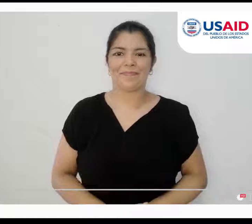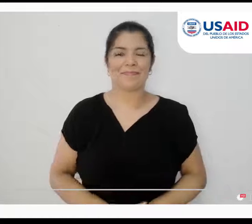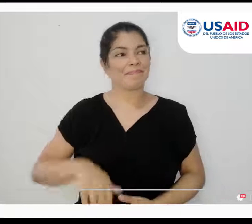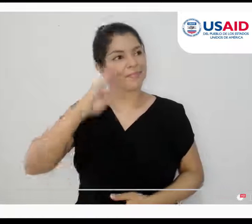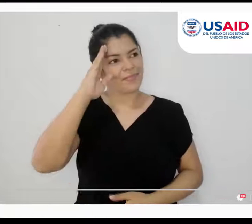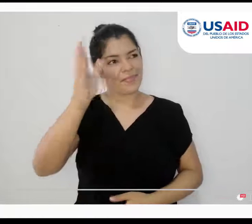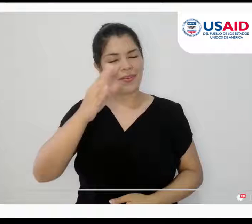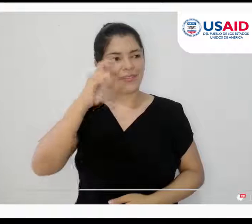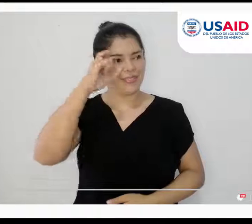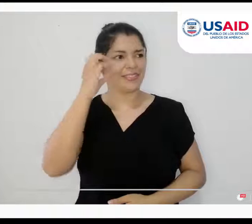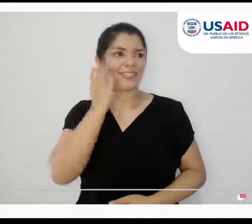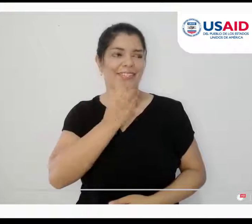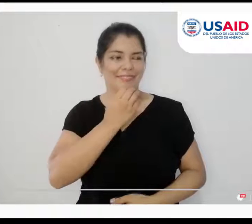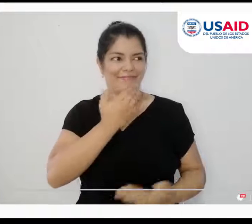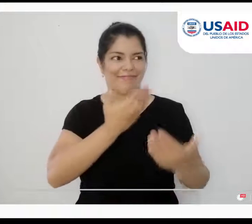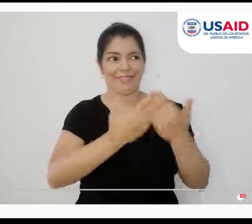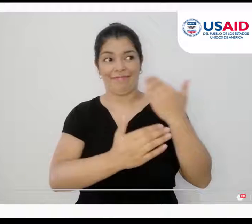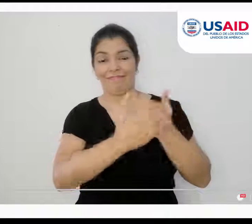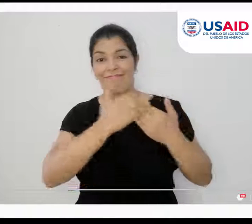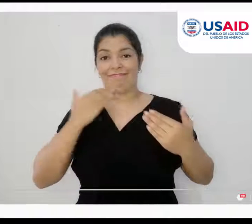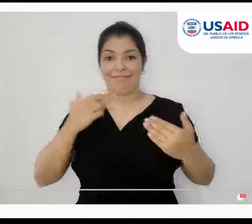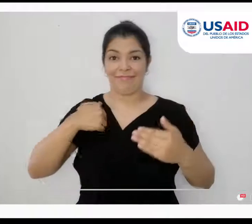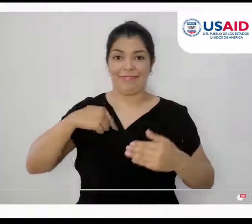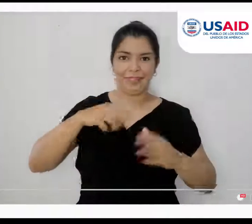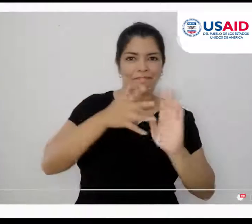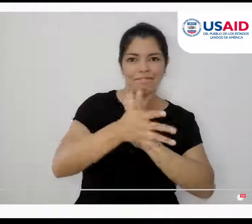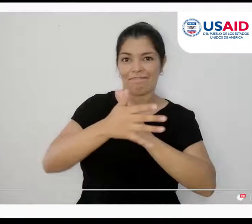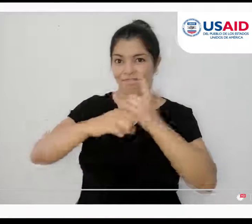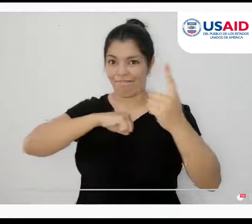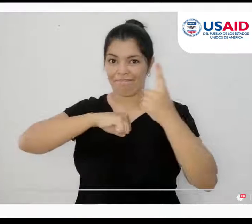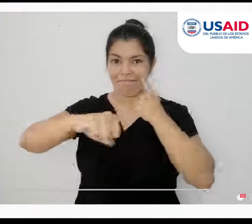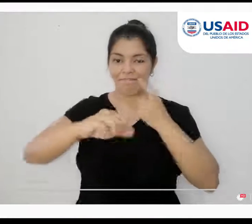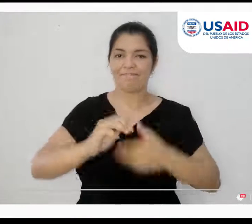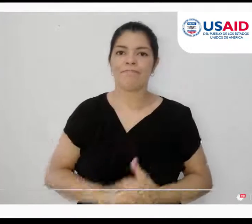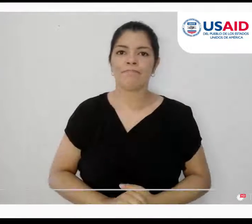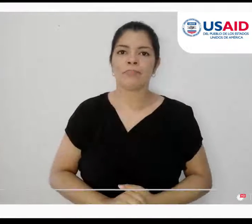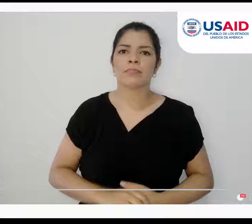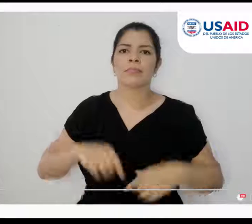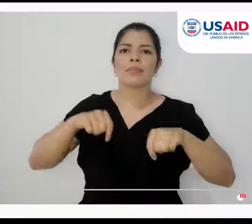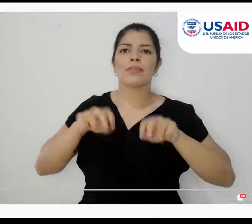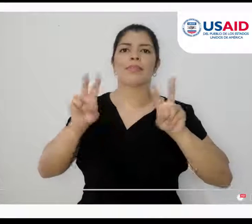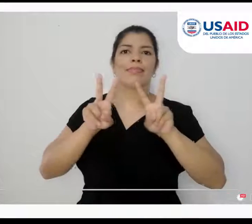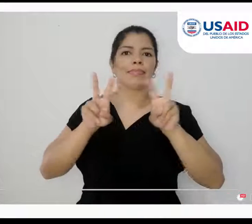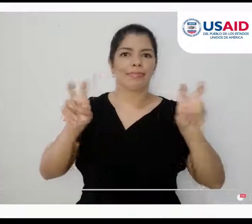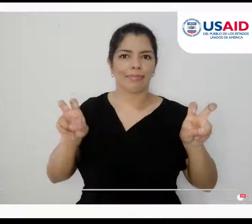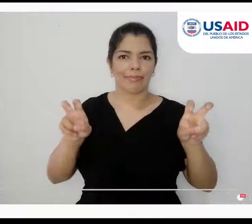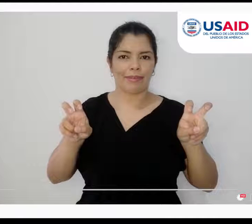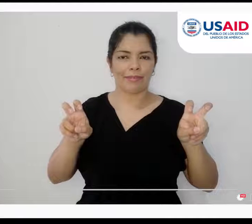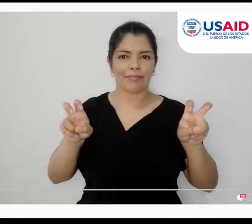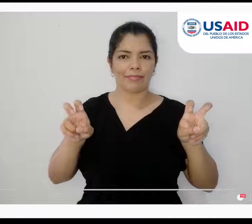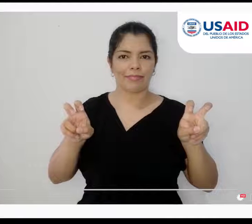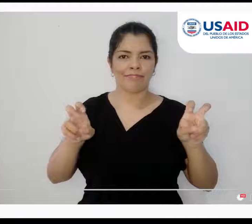saludo, Diego. Muchas gracias por la invitación nuevamente a nuestro podcast en La Jugada con los Derechos. El día de hoy vamos a tocar el tema